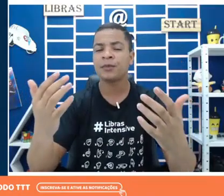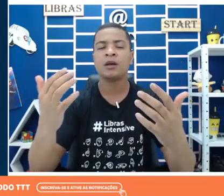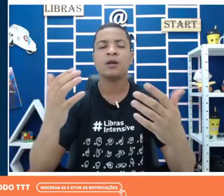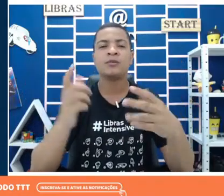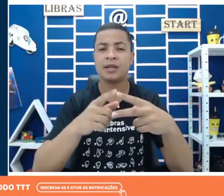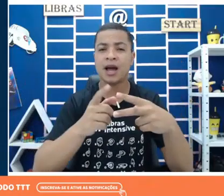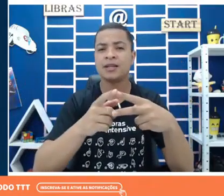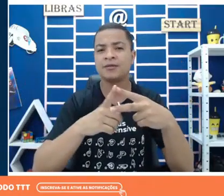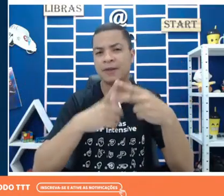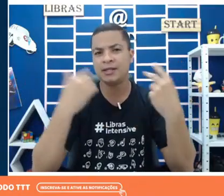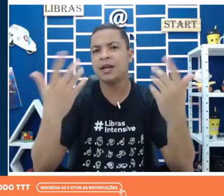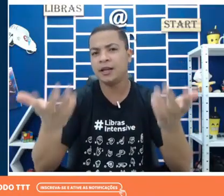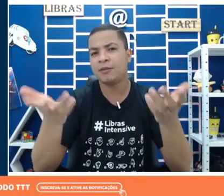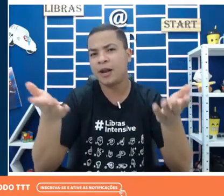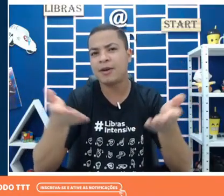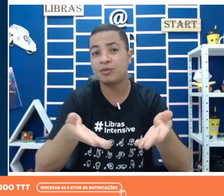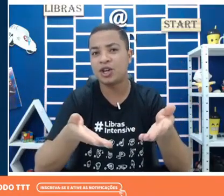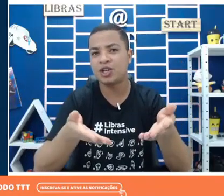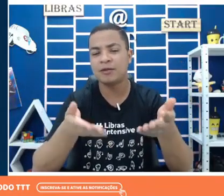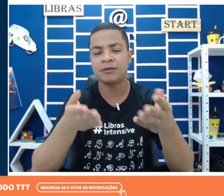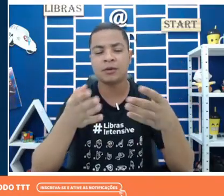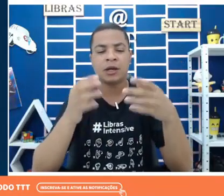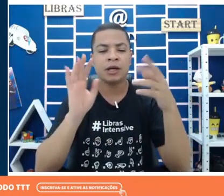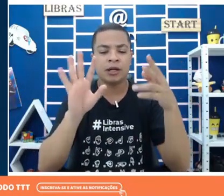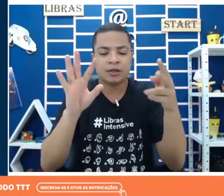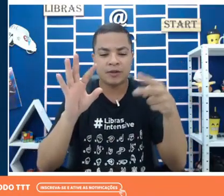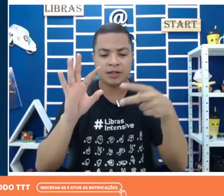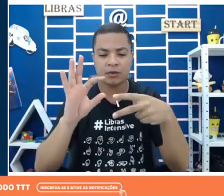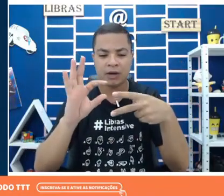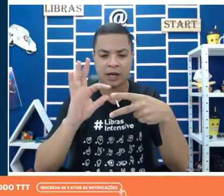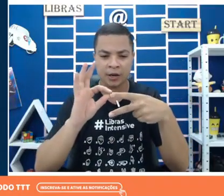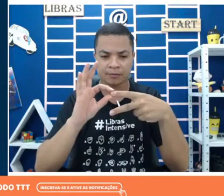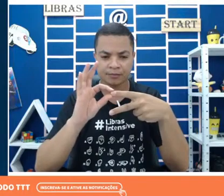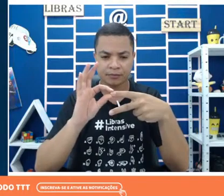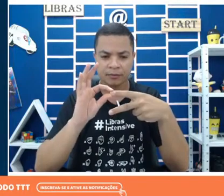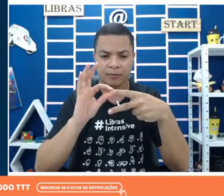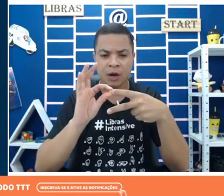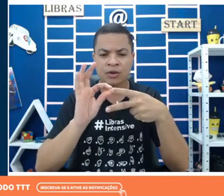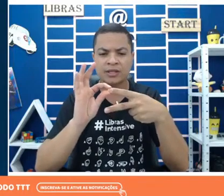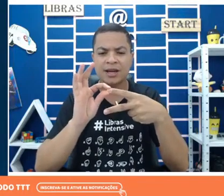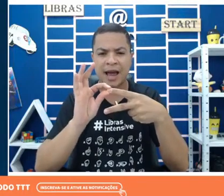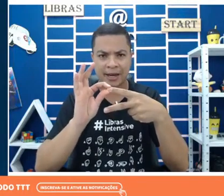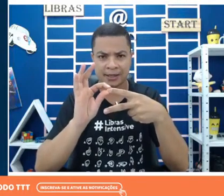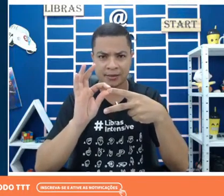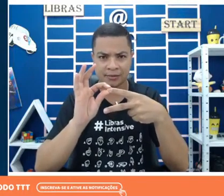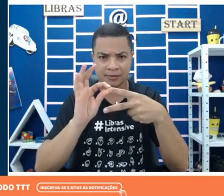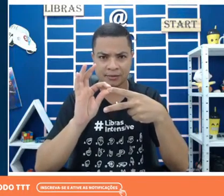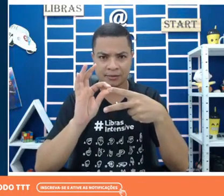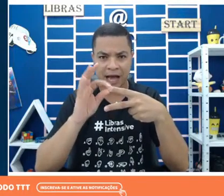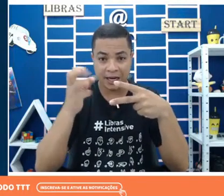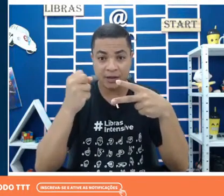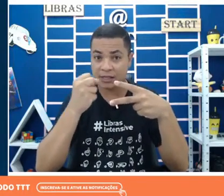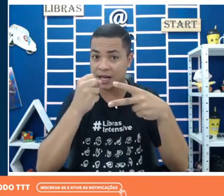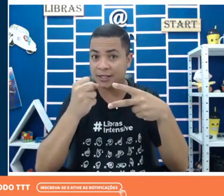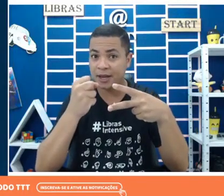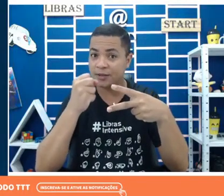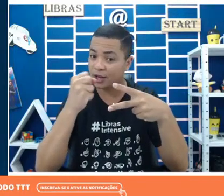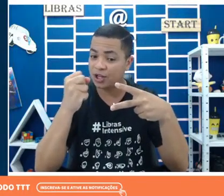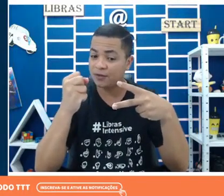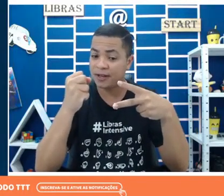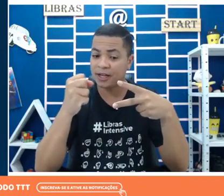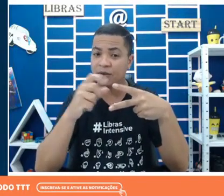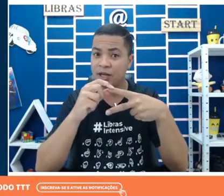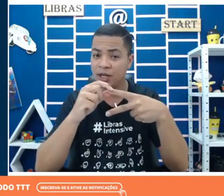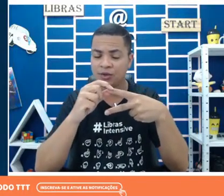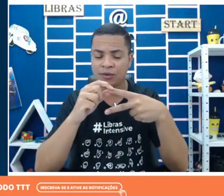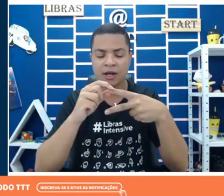história. Os sinais facilitam, porque ele é mais objetivo. Então, se você unir os sinais, a língua de sinais mesmo, que a